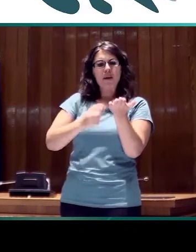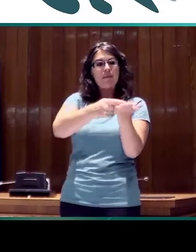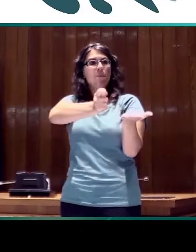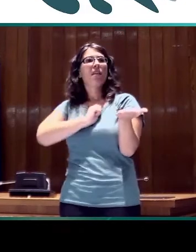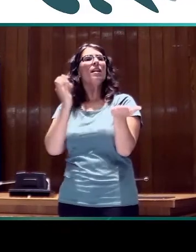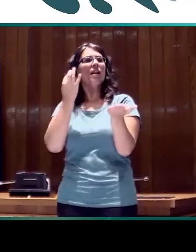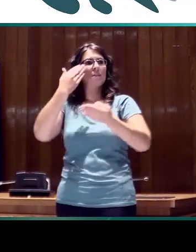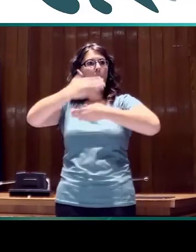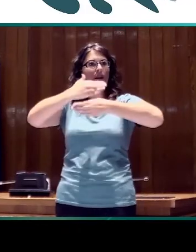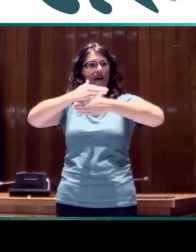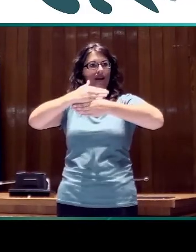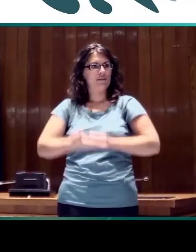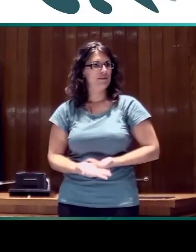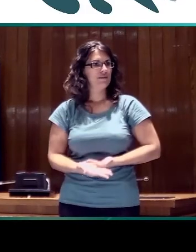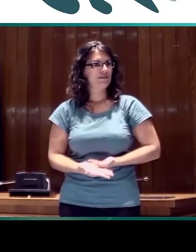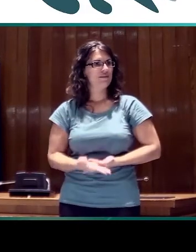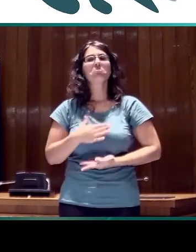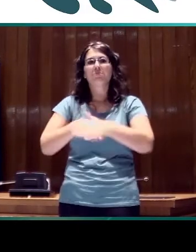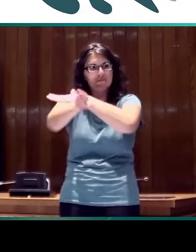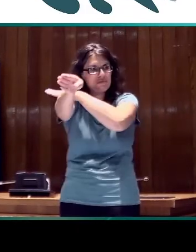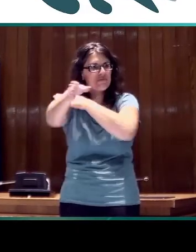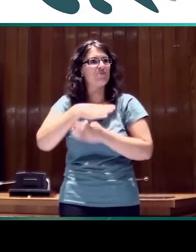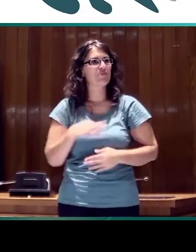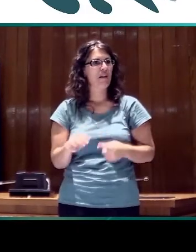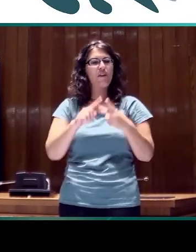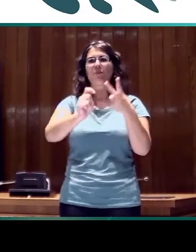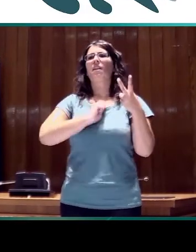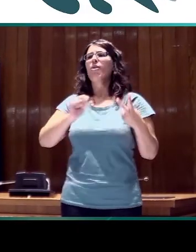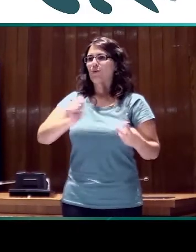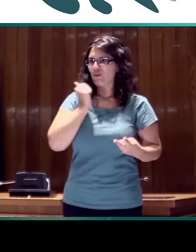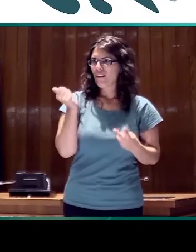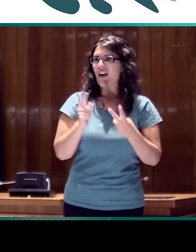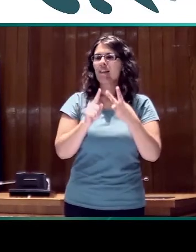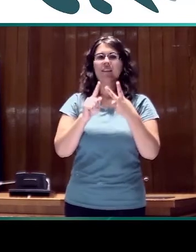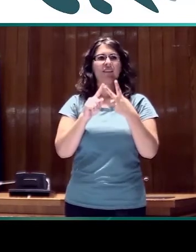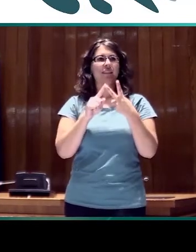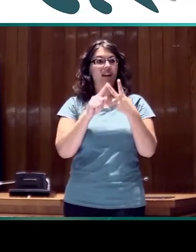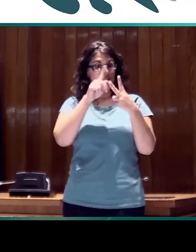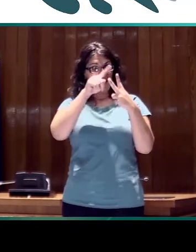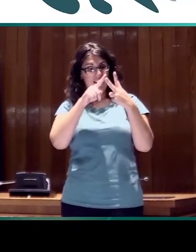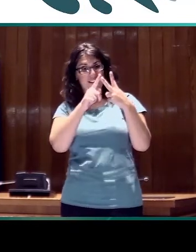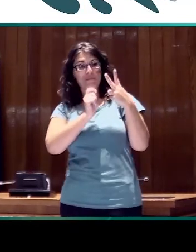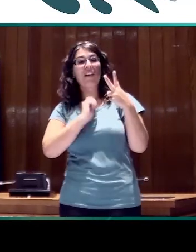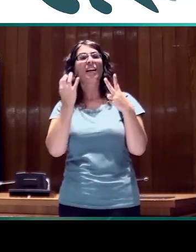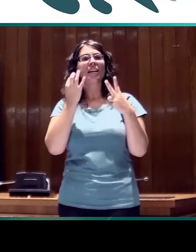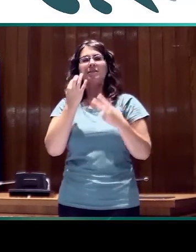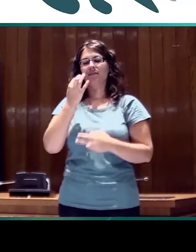de proporcionar oportunidades haciendo que sus usuarios sean más libres